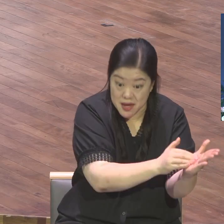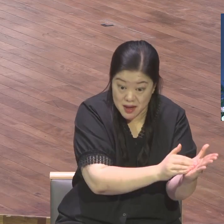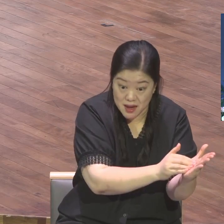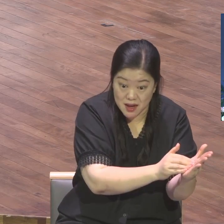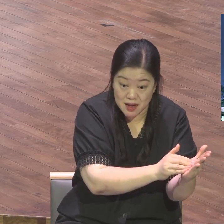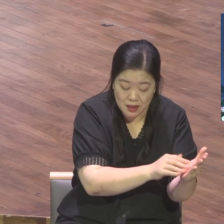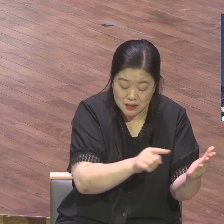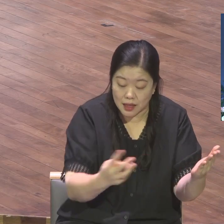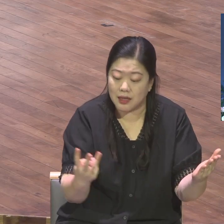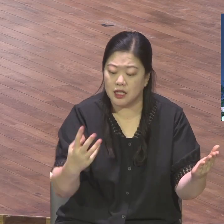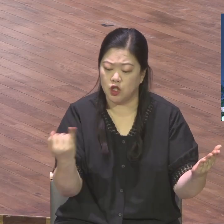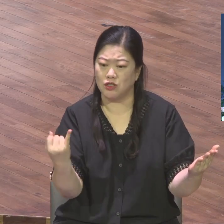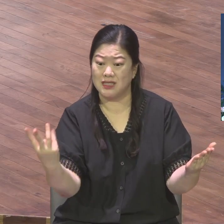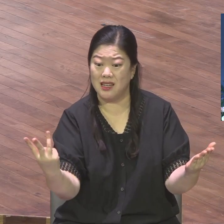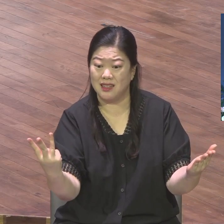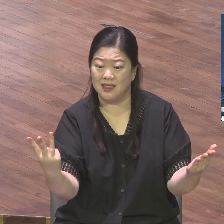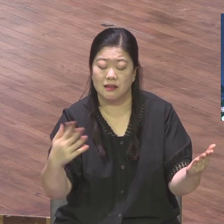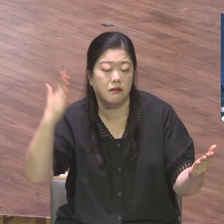제자들이 더 기가 막힌